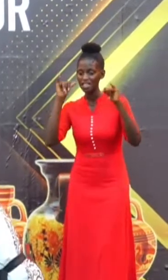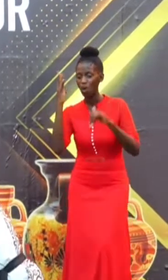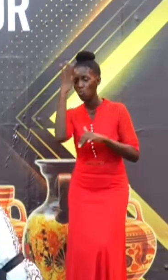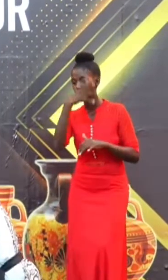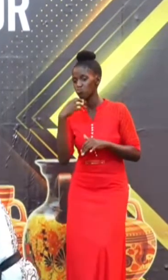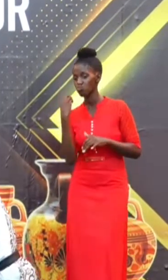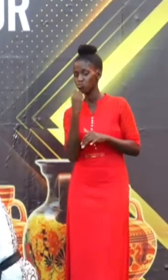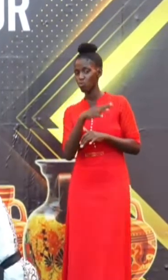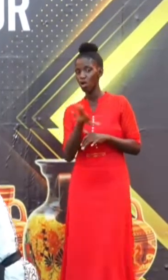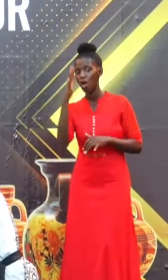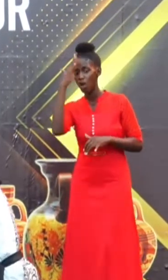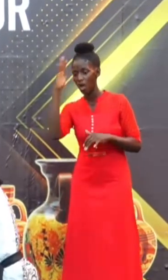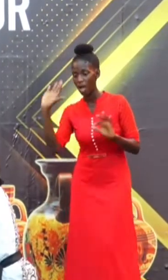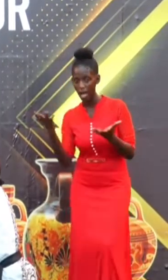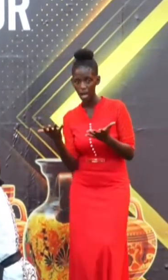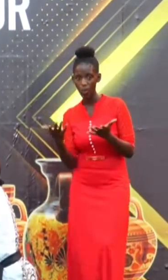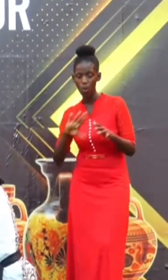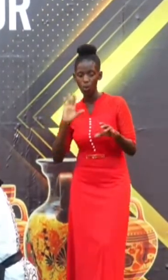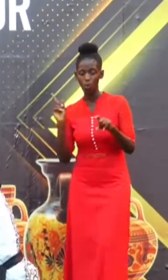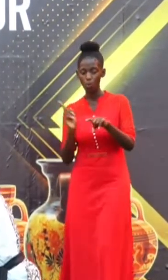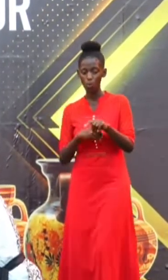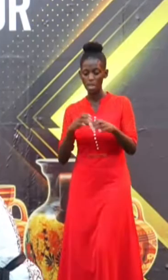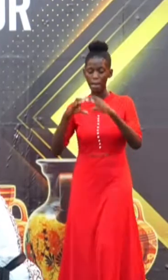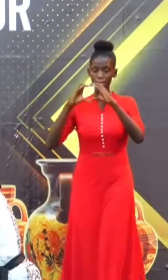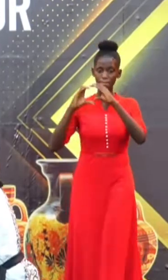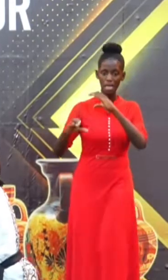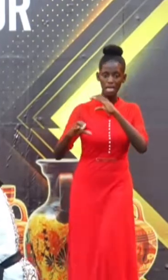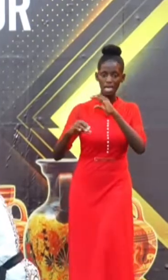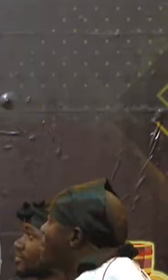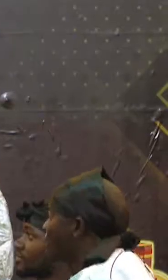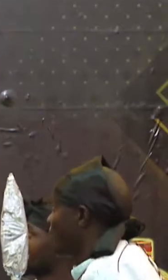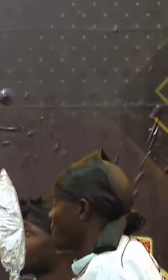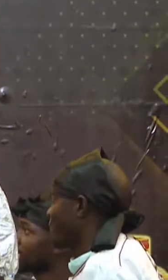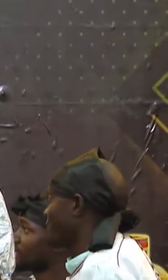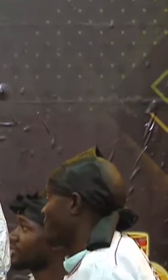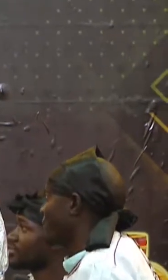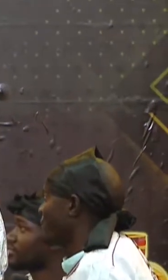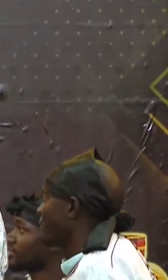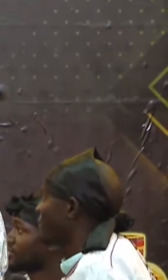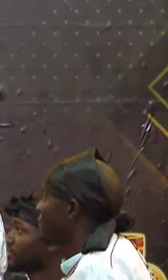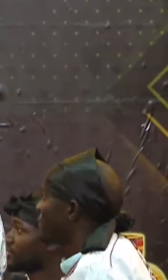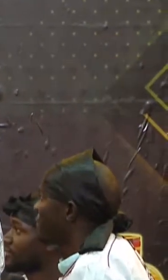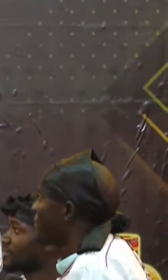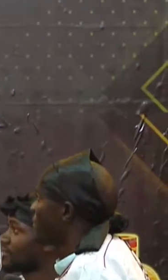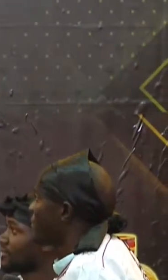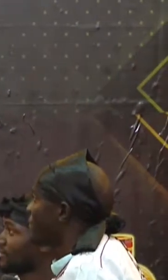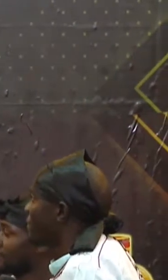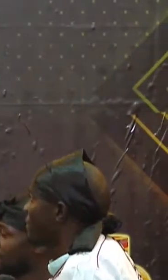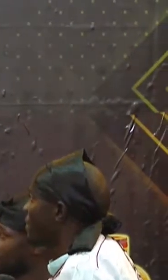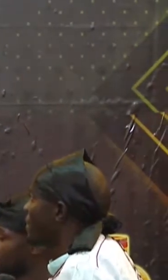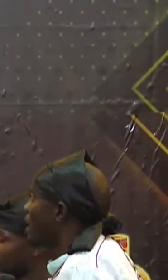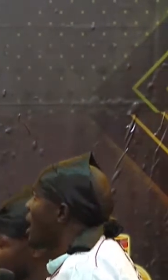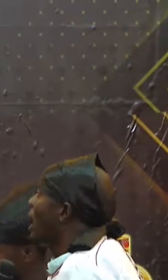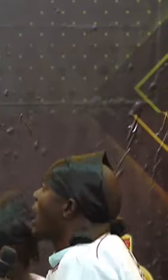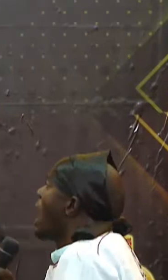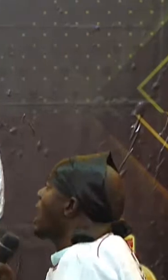bwannabaki ekibyaki nga kungulu kinyiya naye nga munda tekirina mulamwa naye waliwo mu bumedi n'obuperusi ayinza okubigula nga